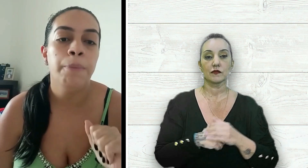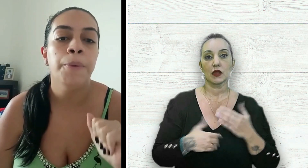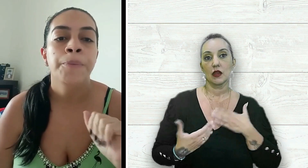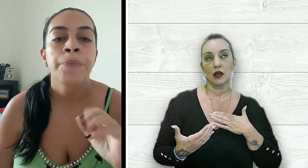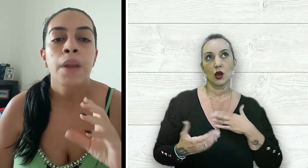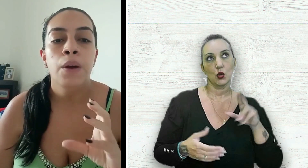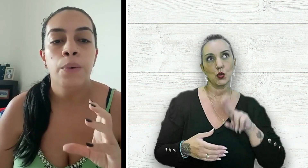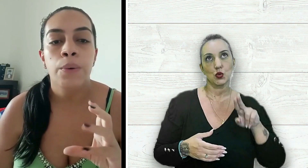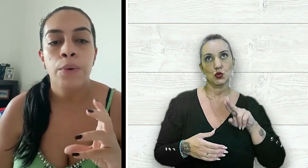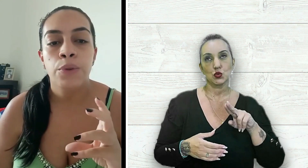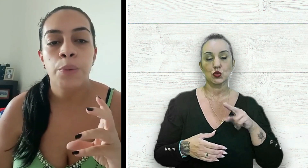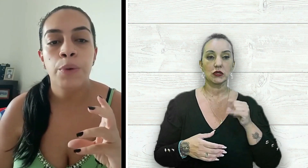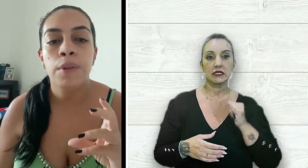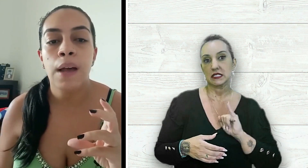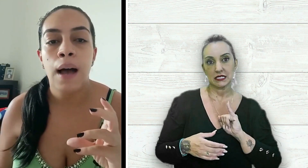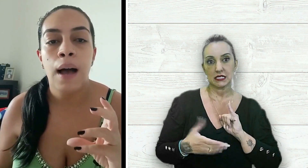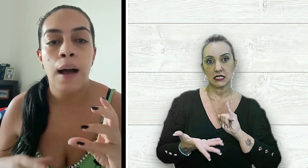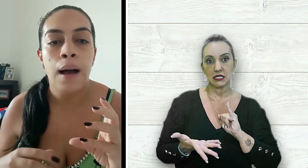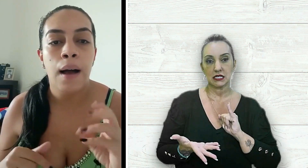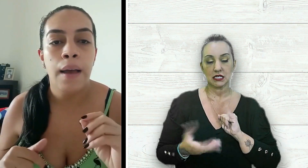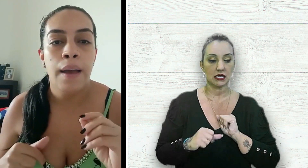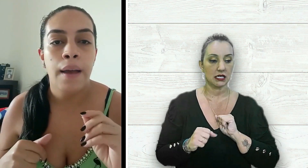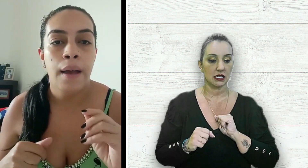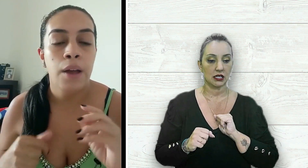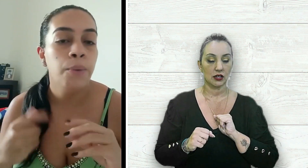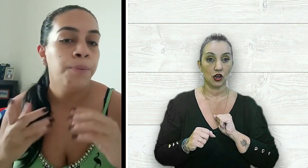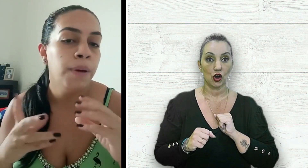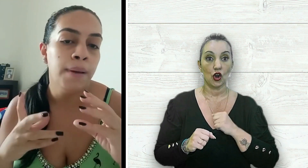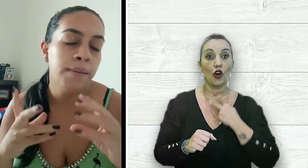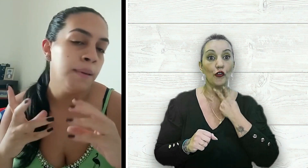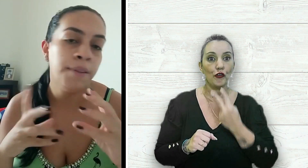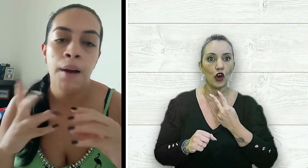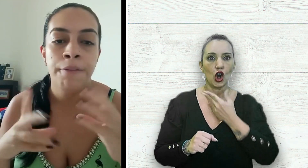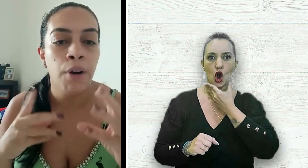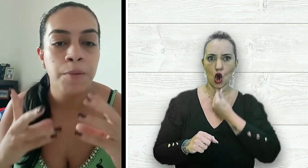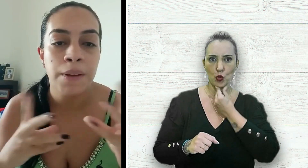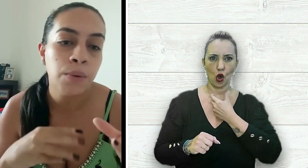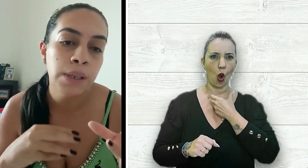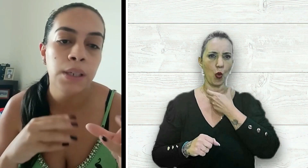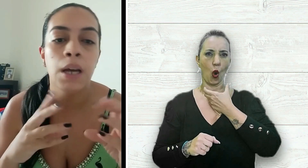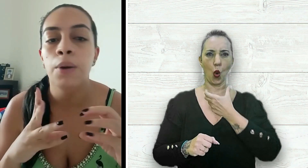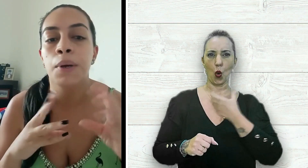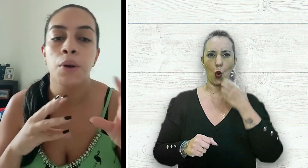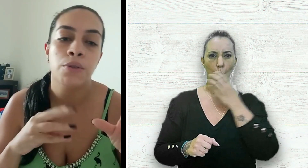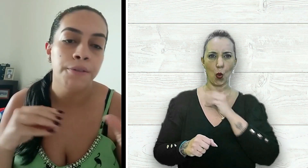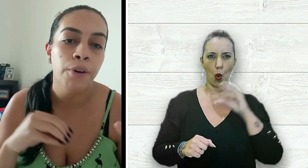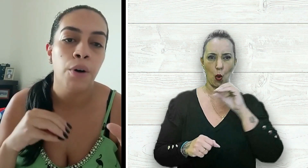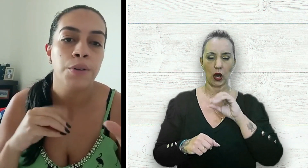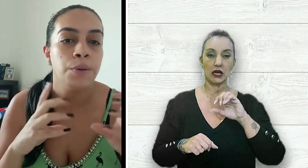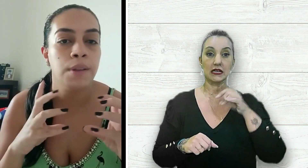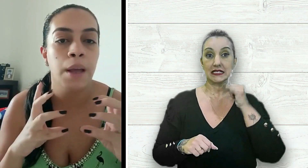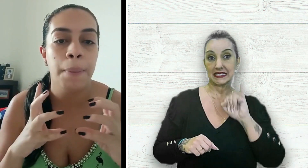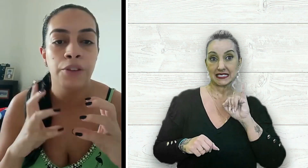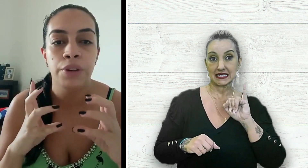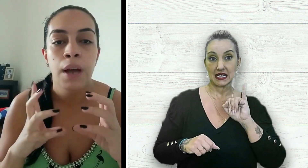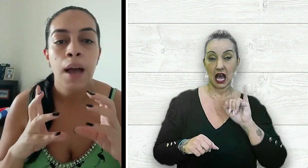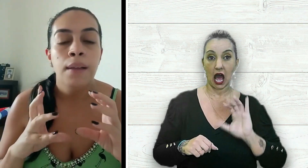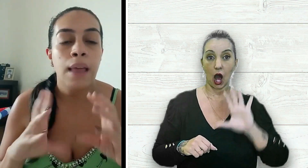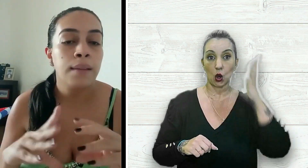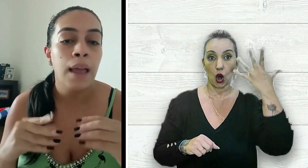exemplo, eu costumo usar, se é voz masculina, eu engrosso a voz, ou se de repente tem